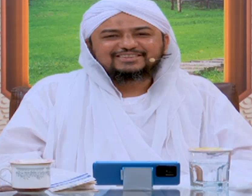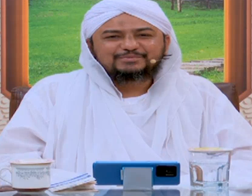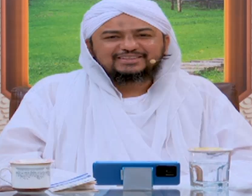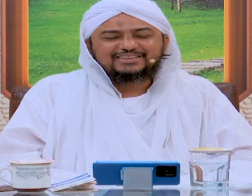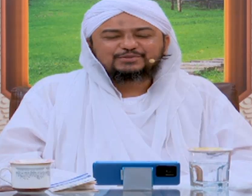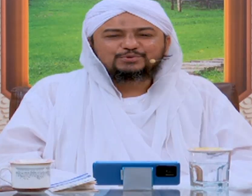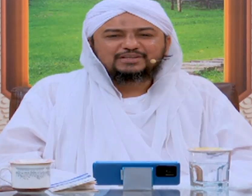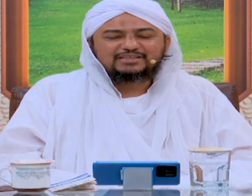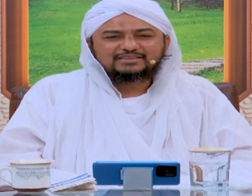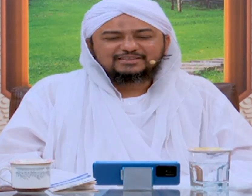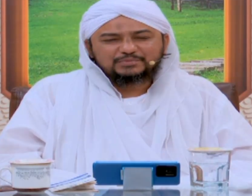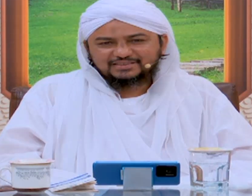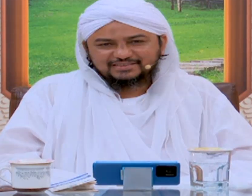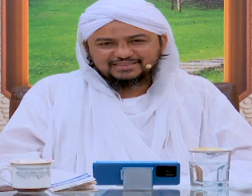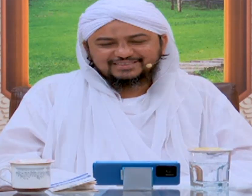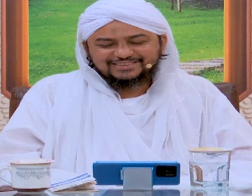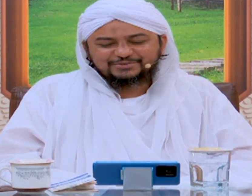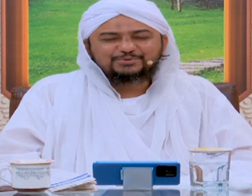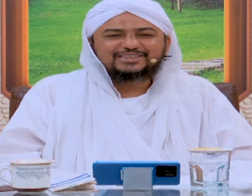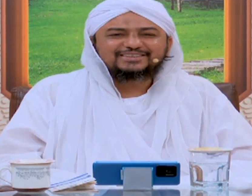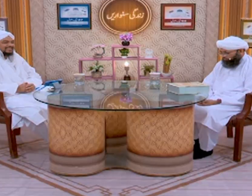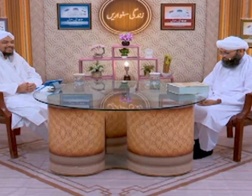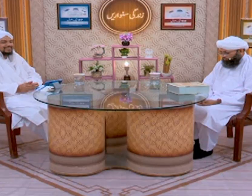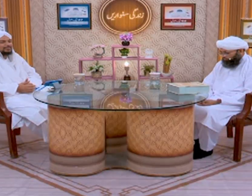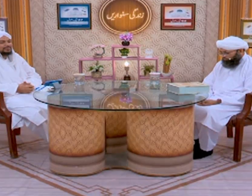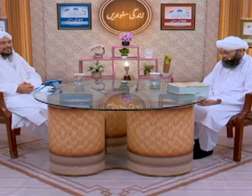اگلے سلسلے میں ایک اور نیک عمل کے ساتھ حاضر